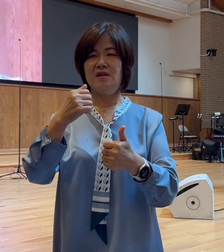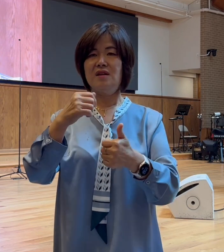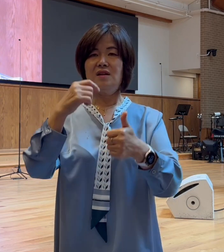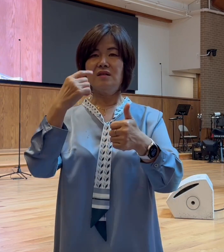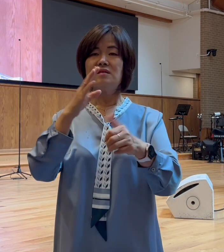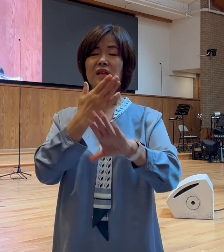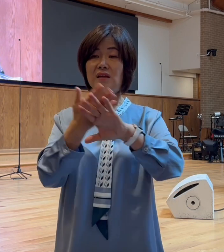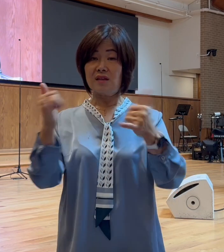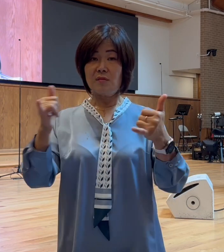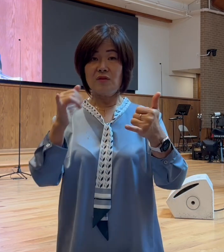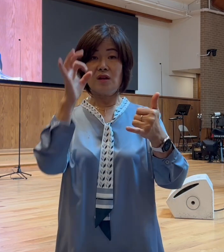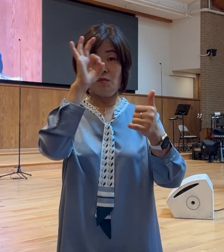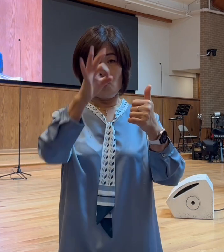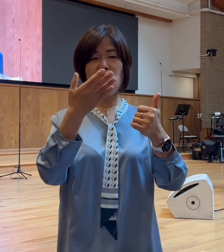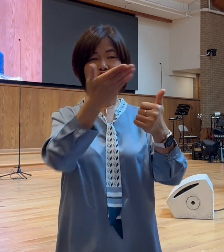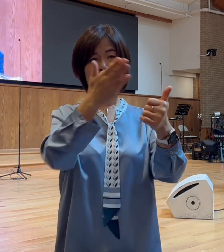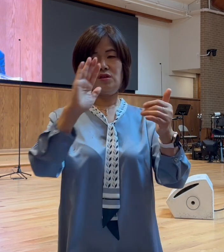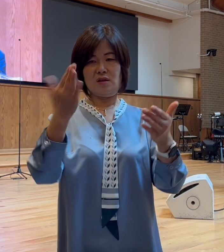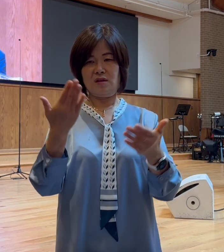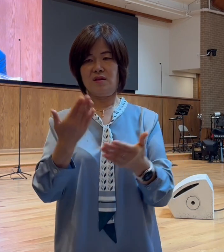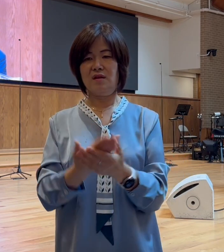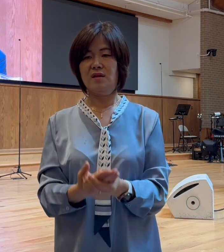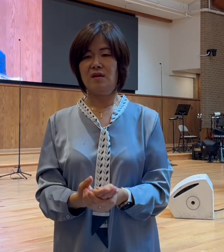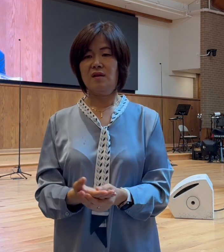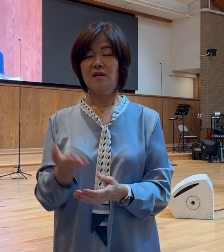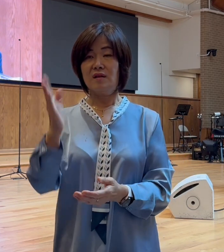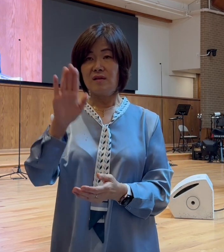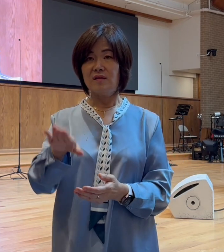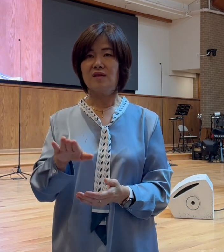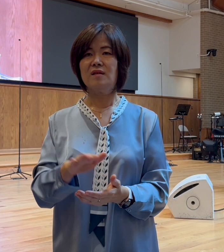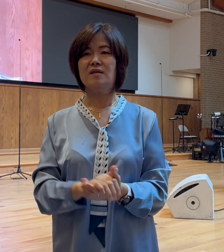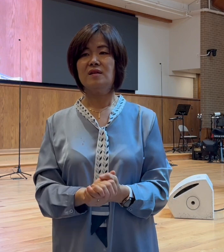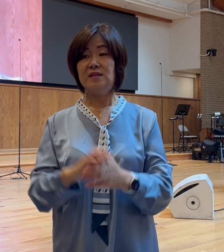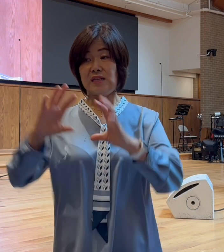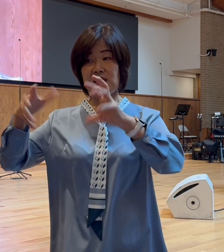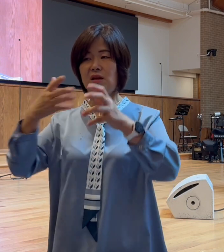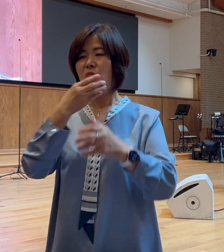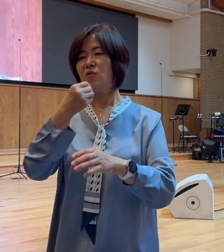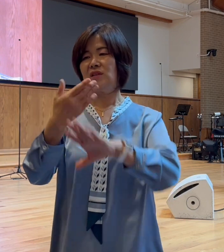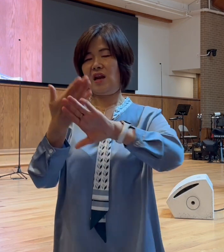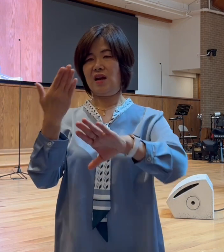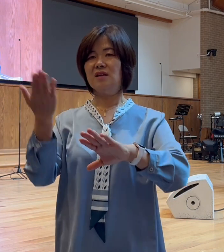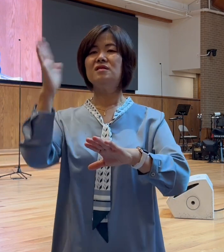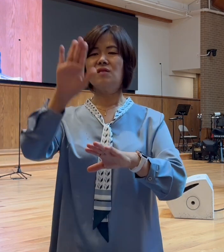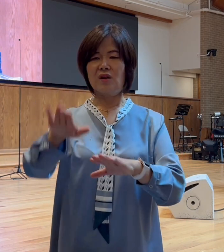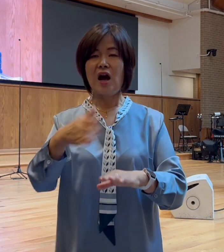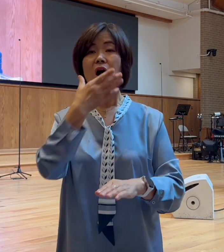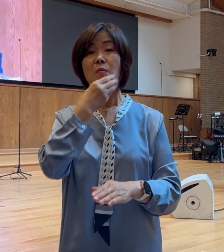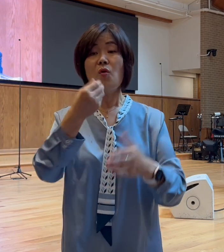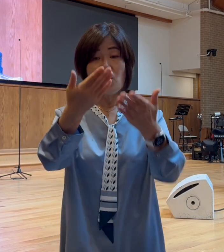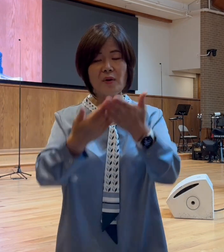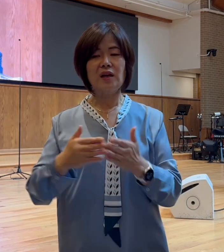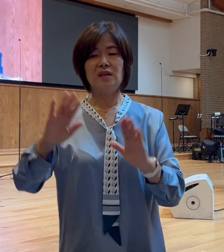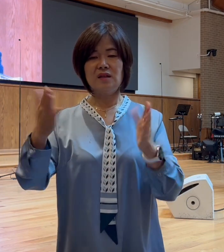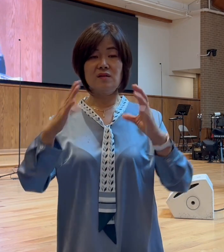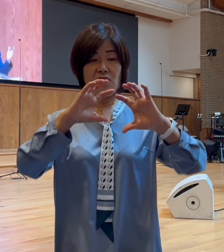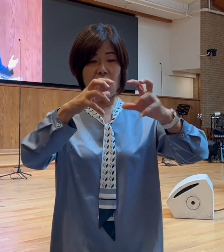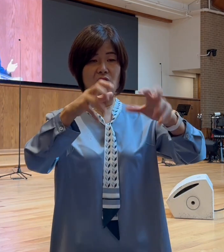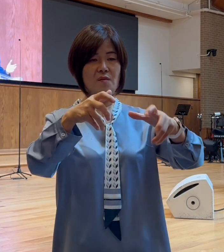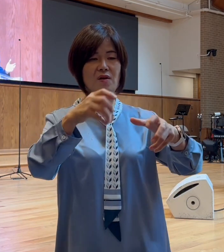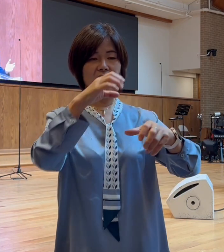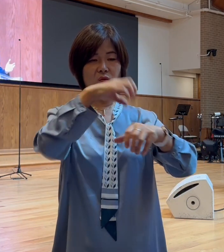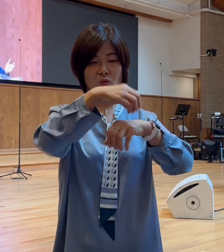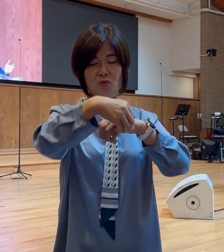점에서 그 물론 복입니다. 그러나 이제 일반적으로 말할 때 그런 세속적인 복은 아니잖아요. 어쨌든 복을 받아서 열방에 복이